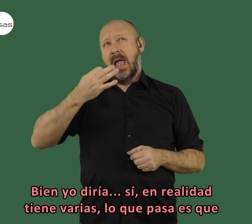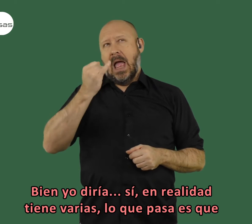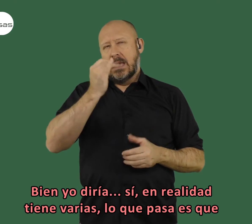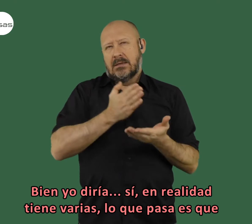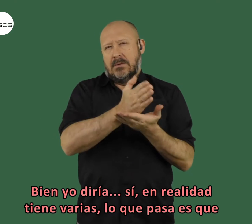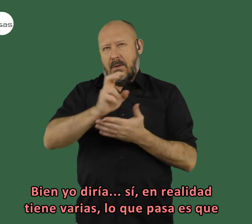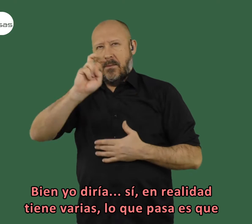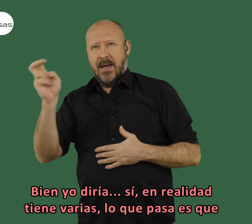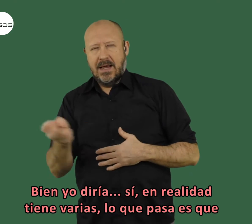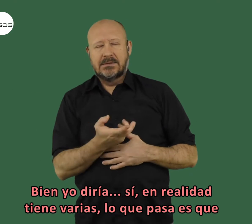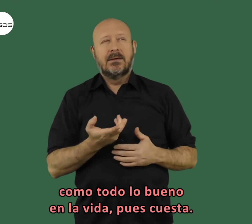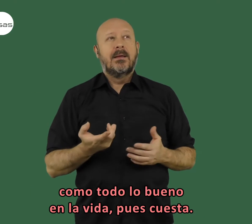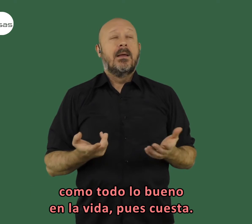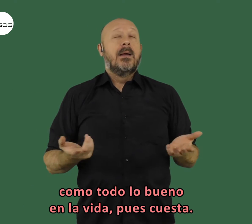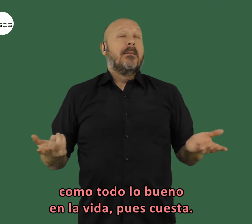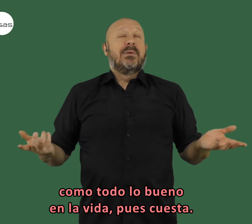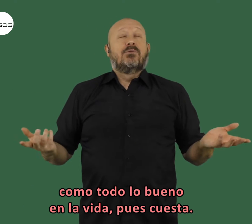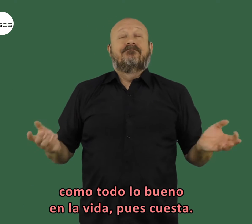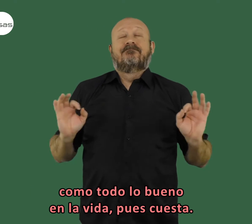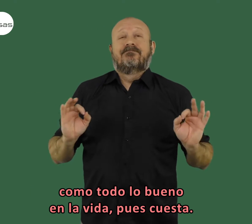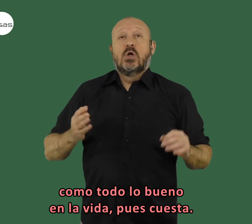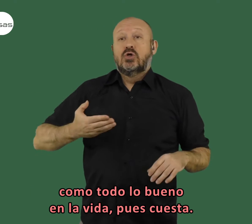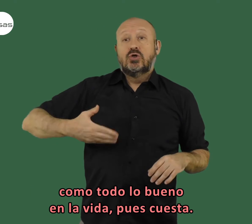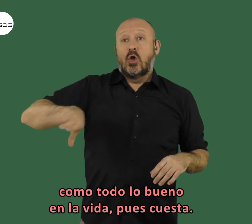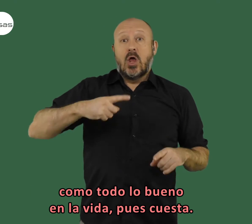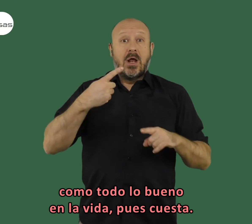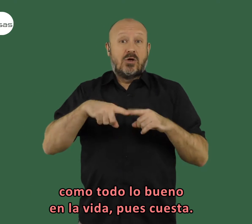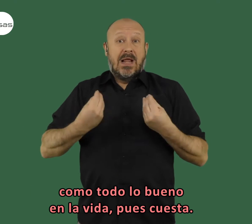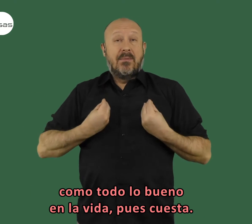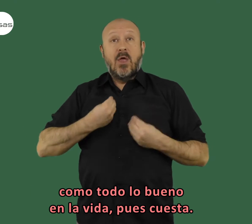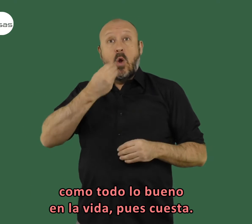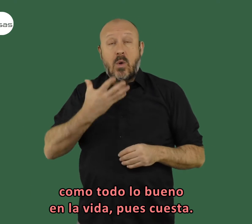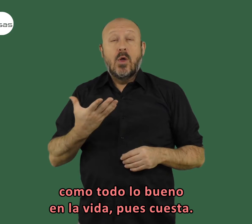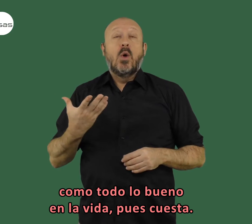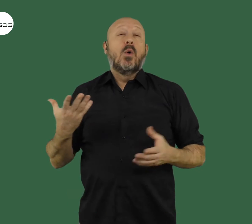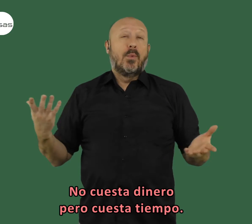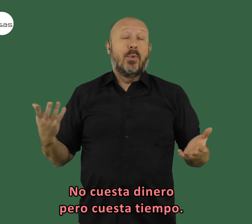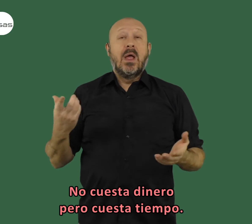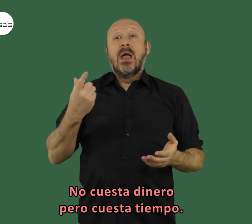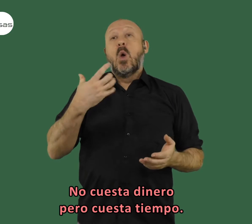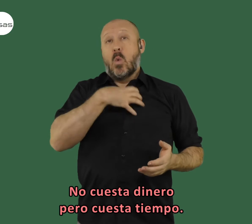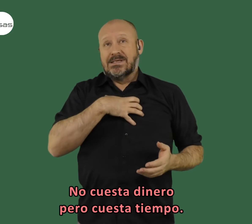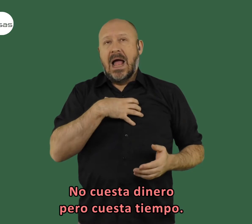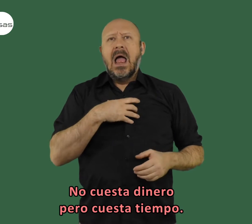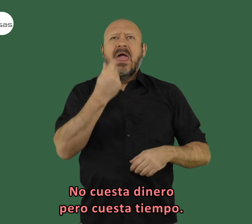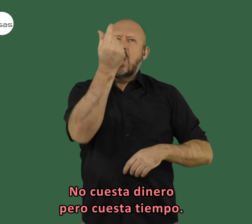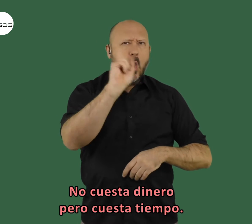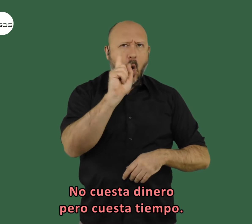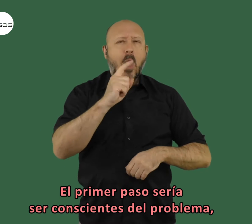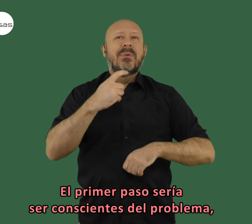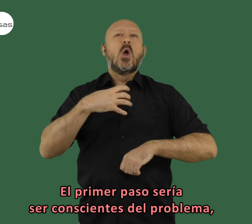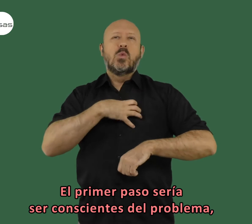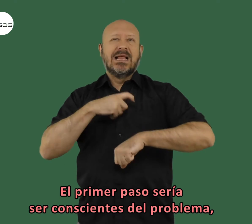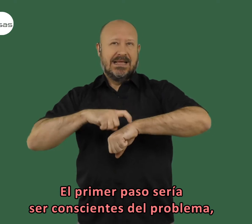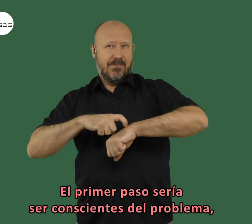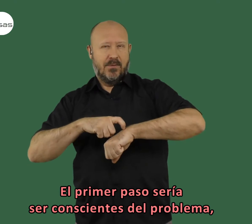sí, en realidad tiene varias. Lo que pasa es que, como todo lo bueno en la vida, pues cuesta. No cuesta dinero, pero cuesta tiempo.